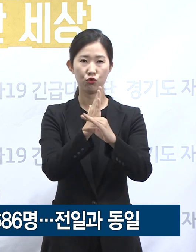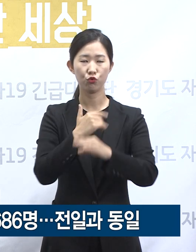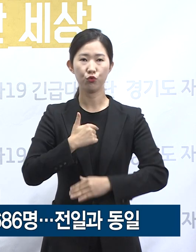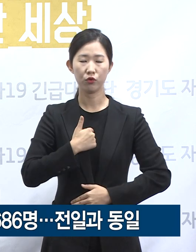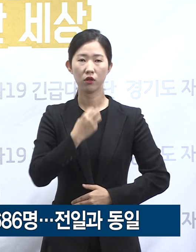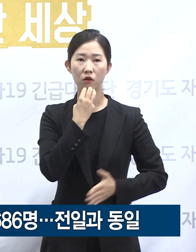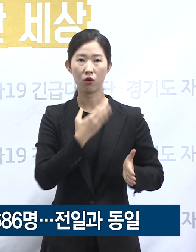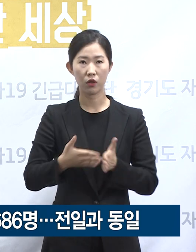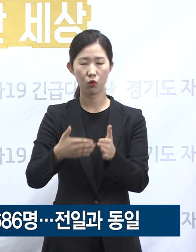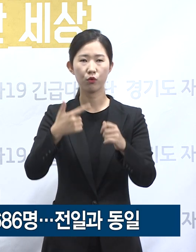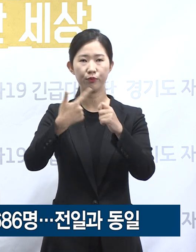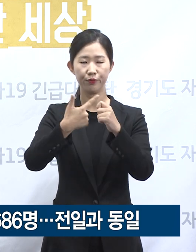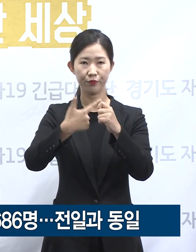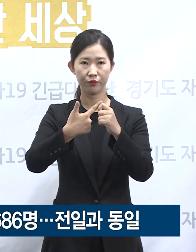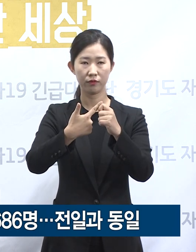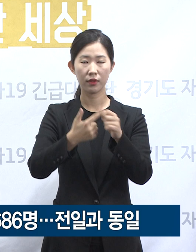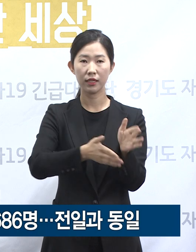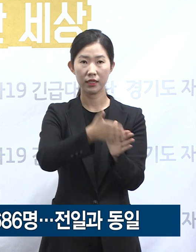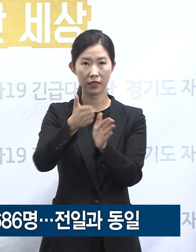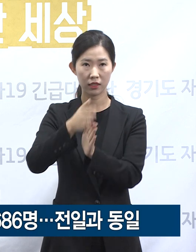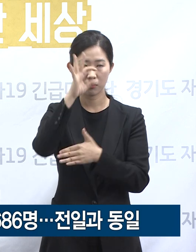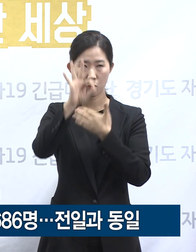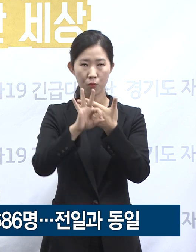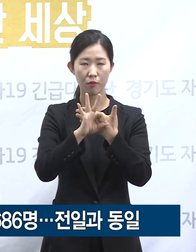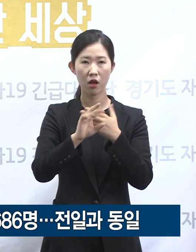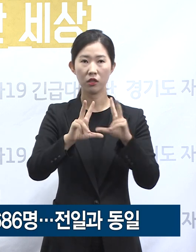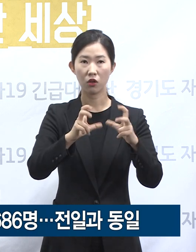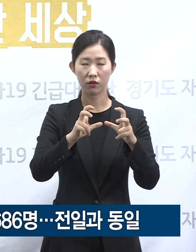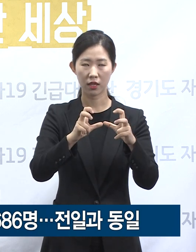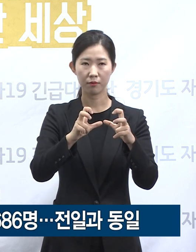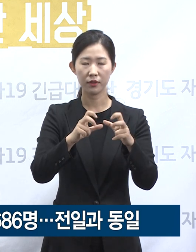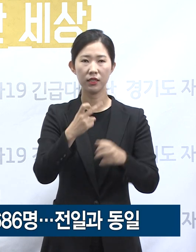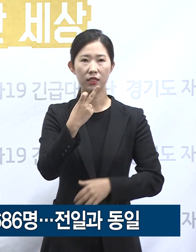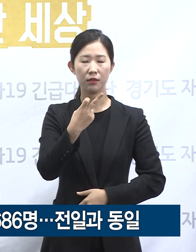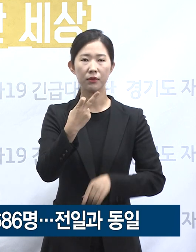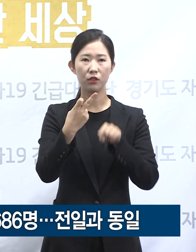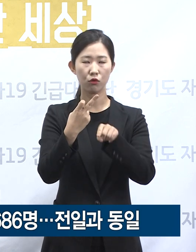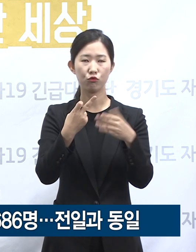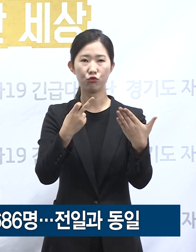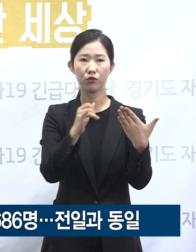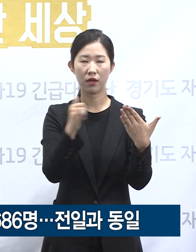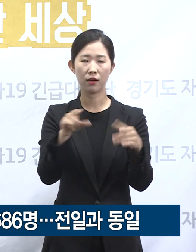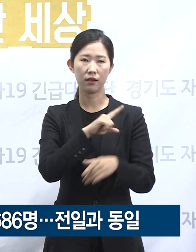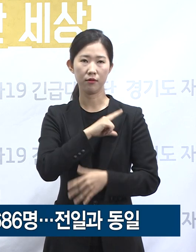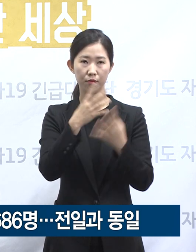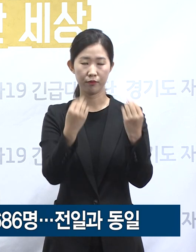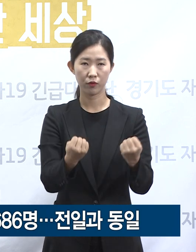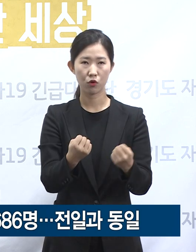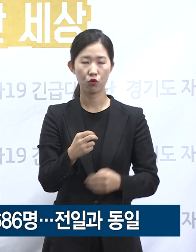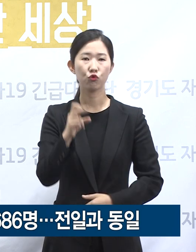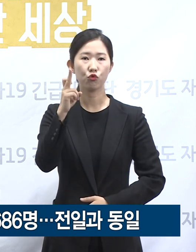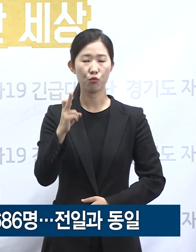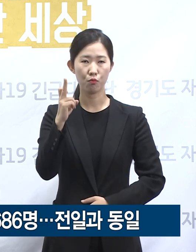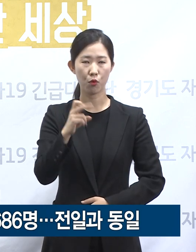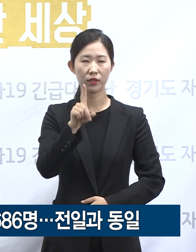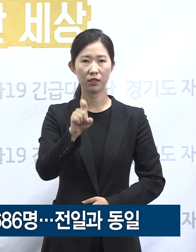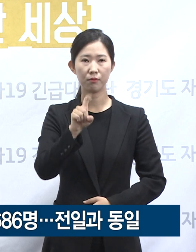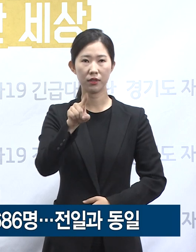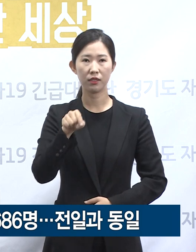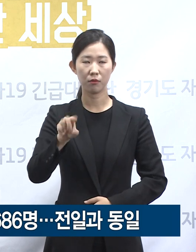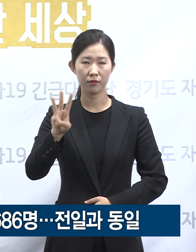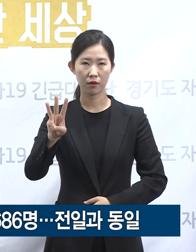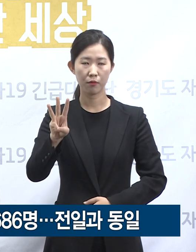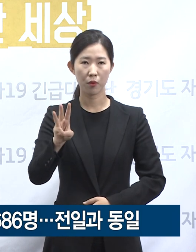인구 10만 명당 확진자 발생 수는 성남시가 12.9명으로 가장 높고 다음 군포시 11.3명,